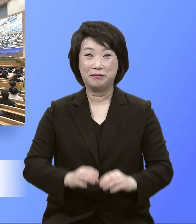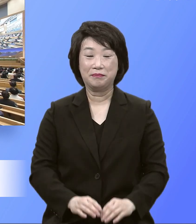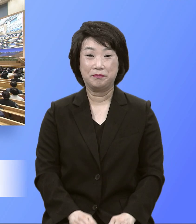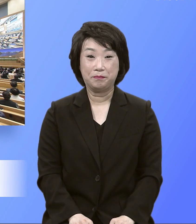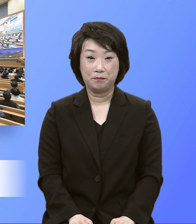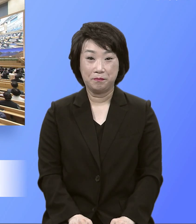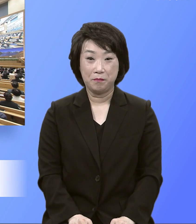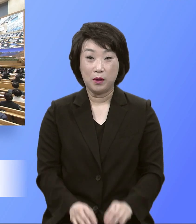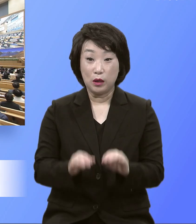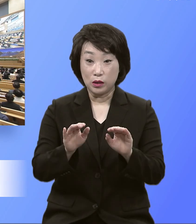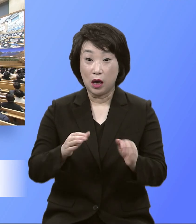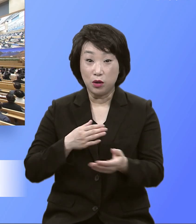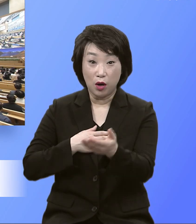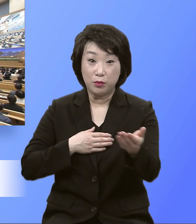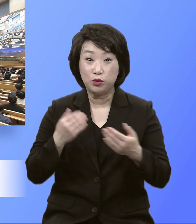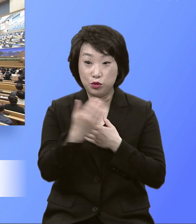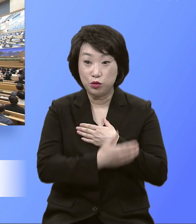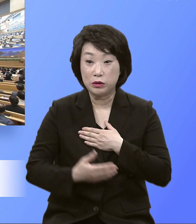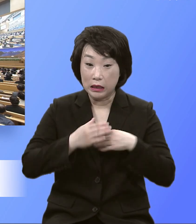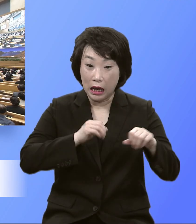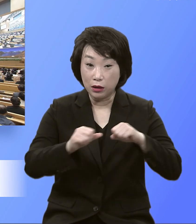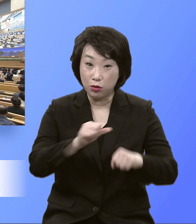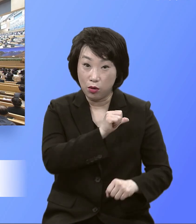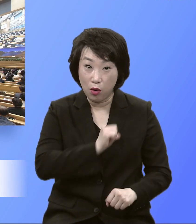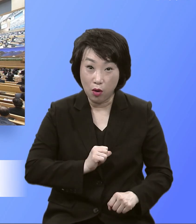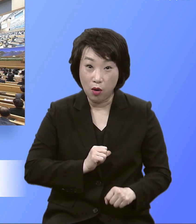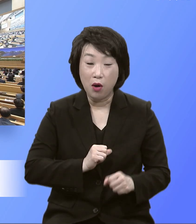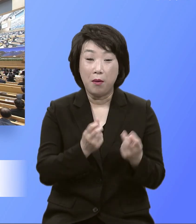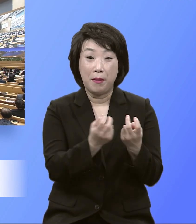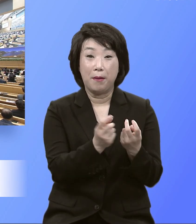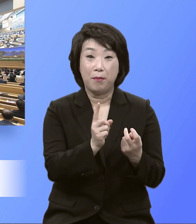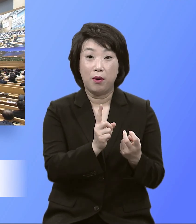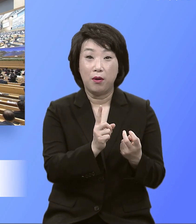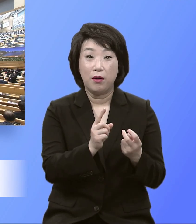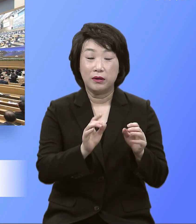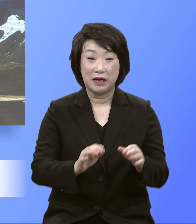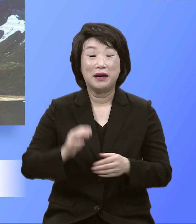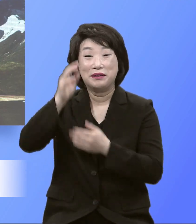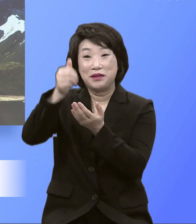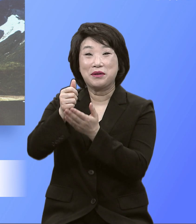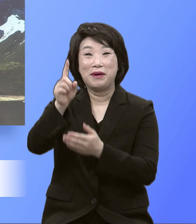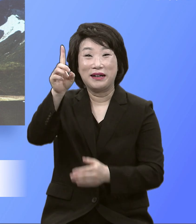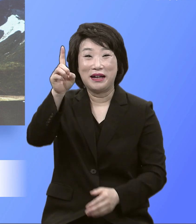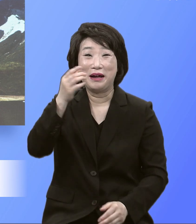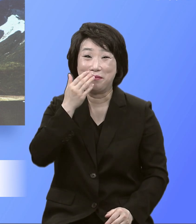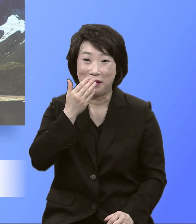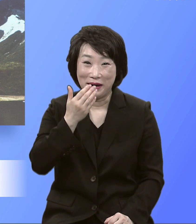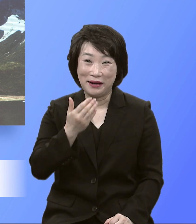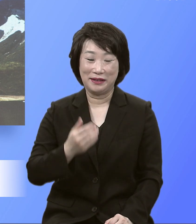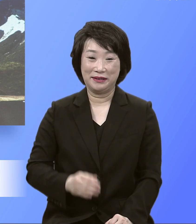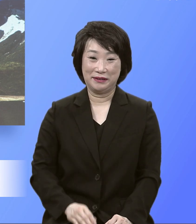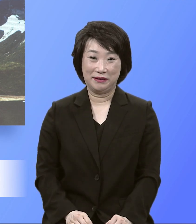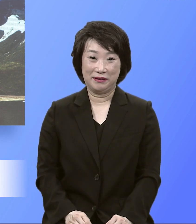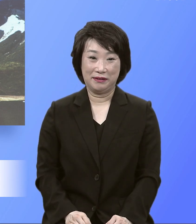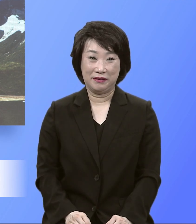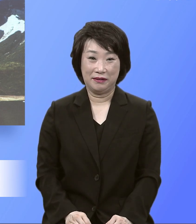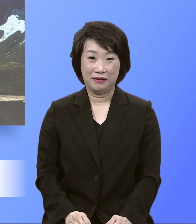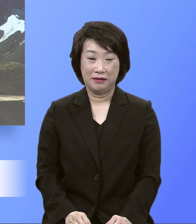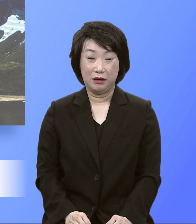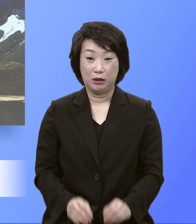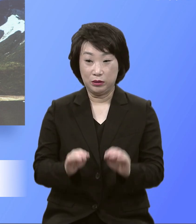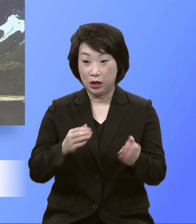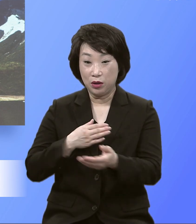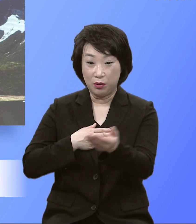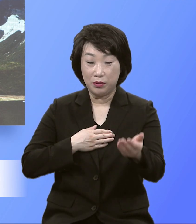할렐루야. 자, 그러니까 육신의 행실을 죽이는 방법은 성령으로만 가능하다.